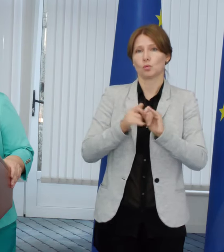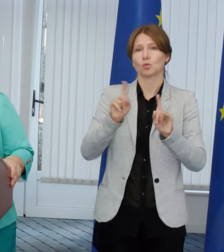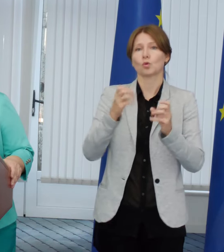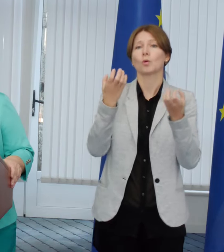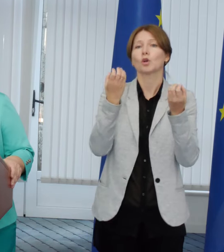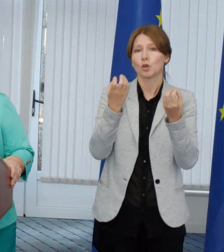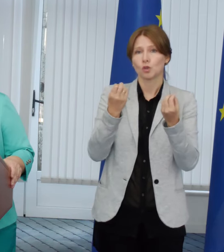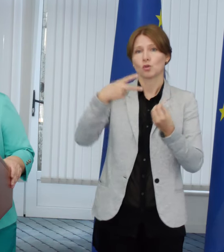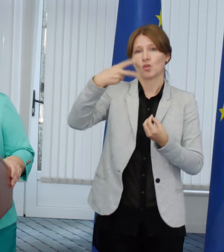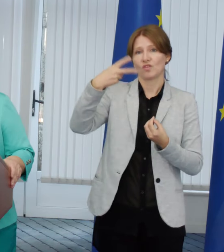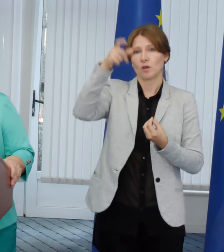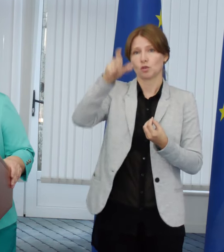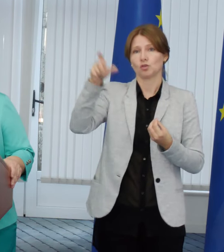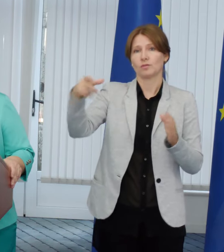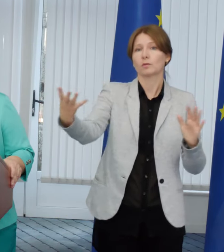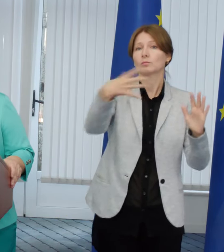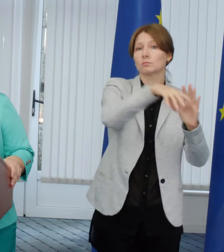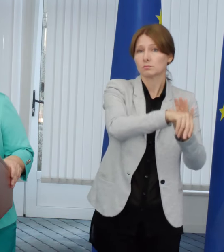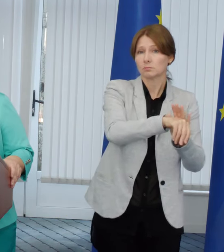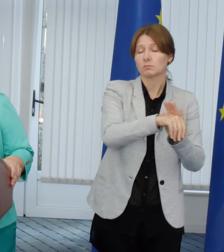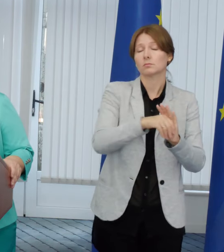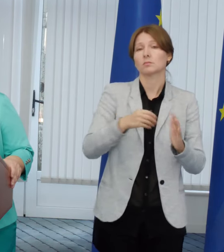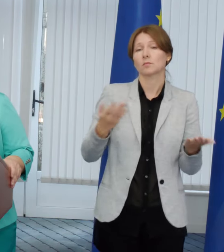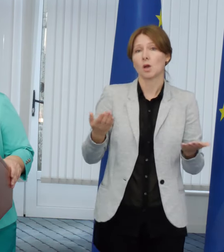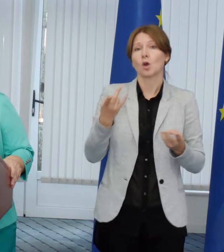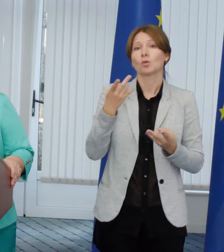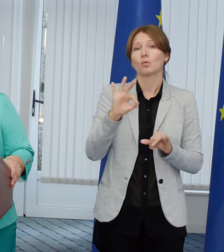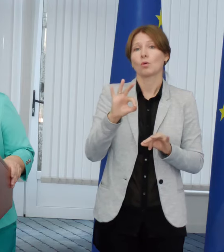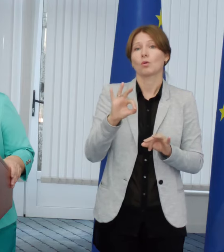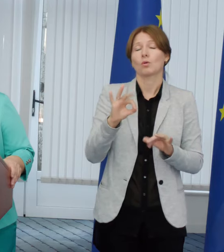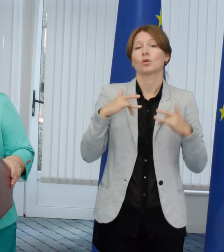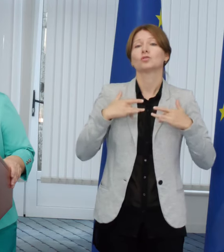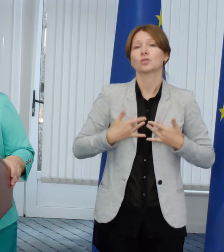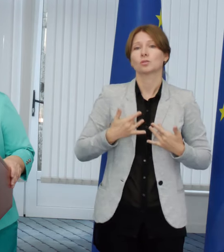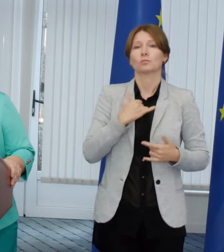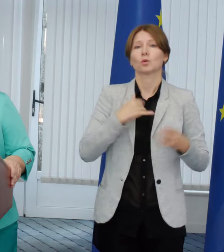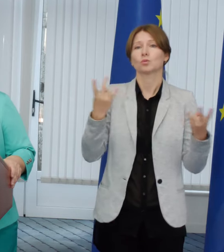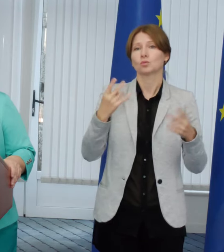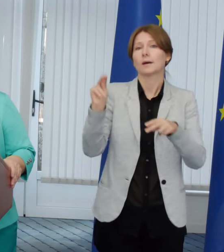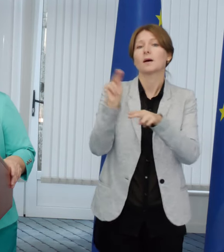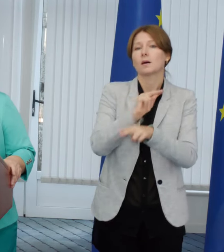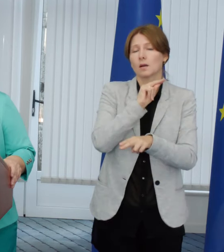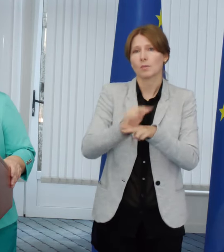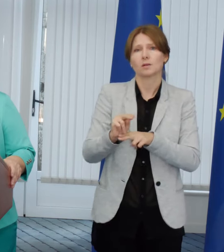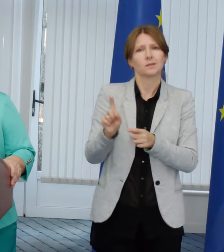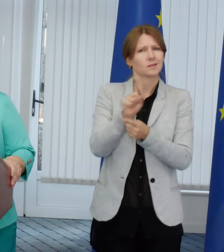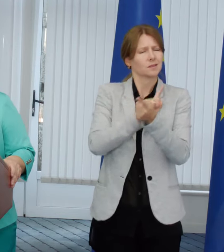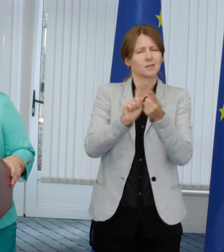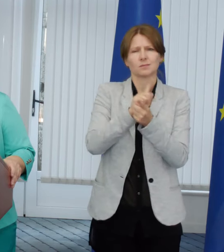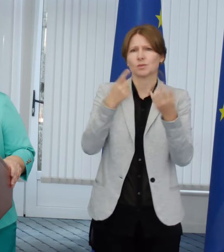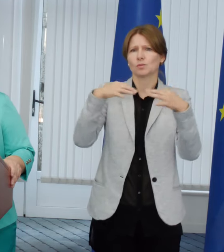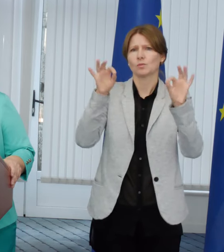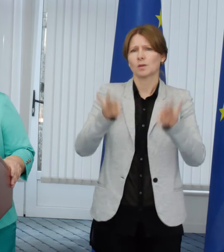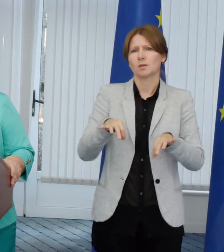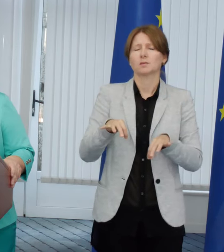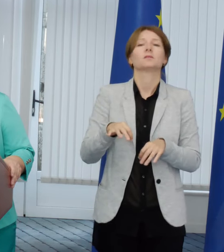plasa încă 20 de beneficiari în centrul, dar cu părere de rău avem nevoie de reparație capitală a nivelului